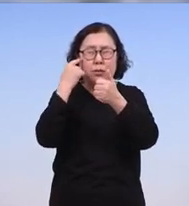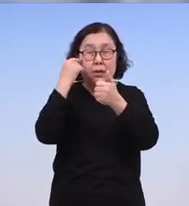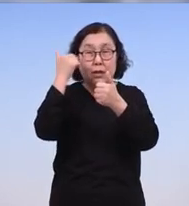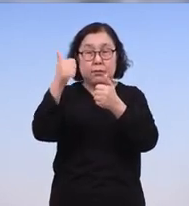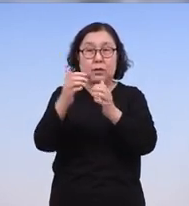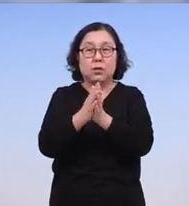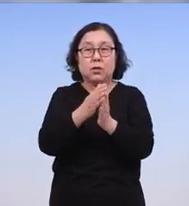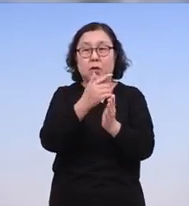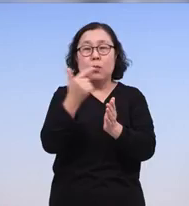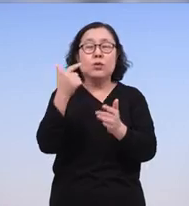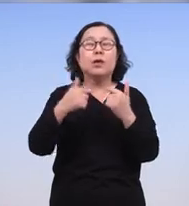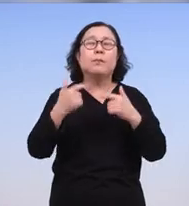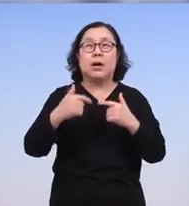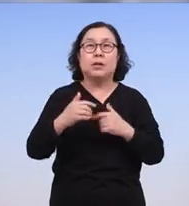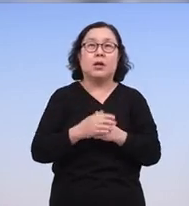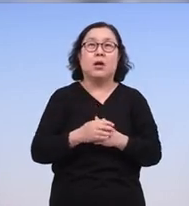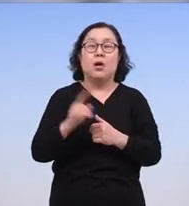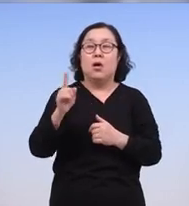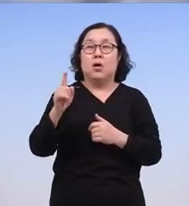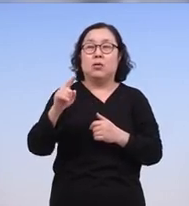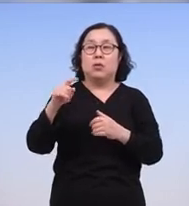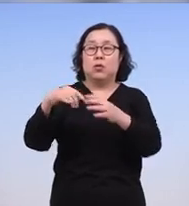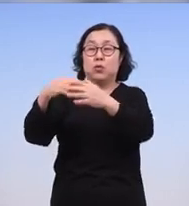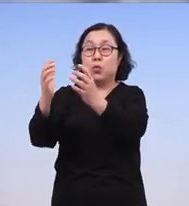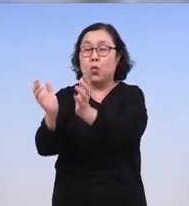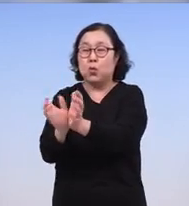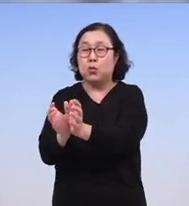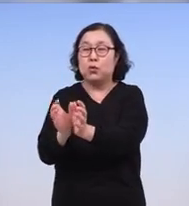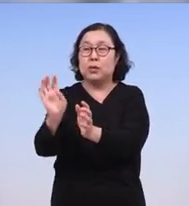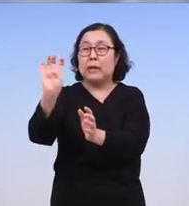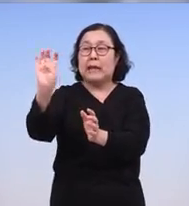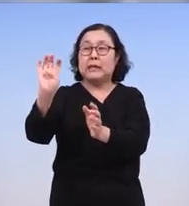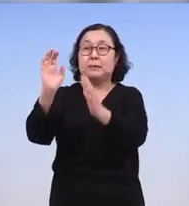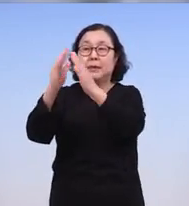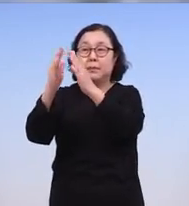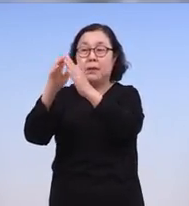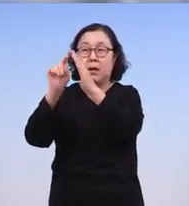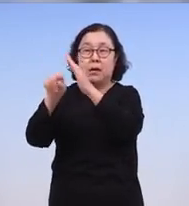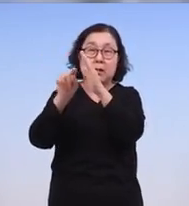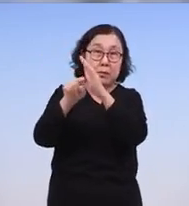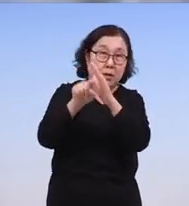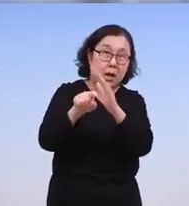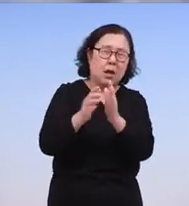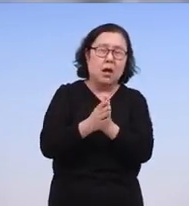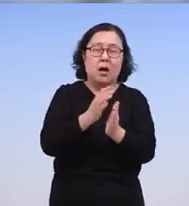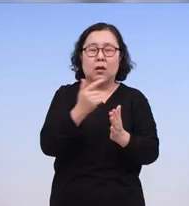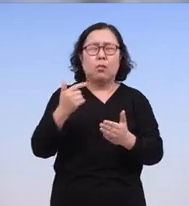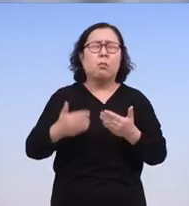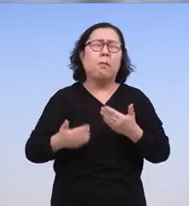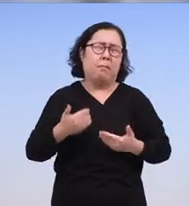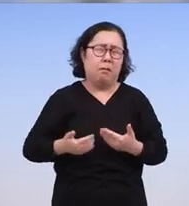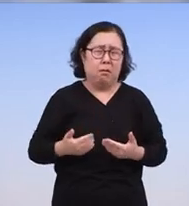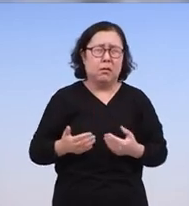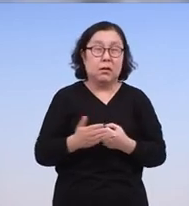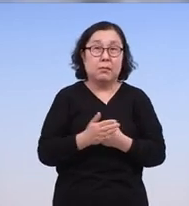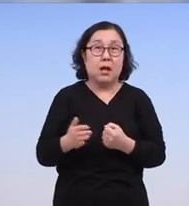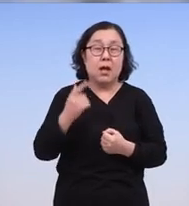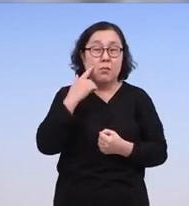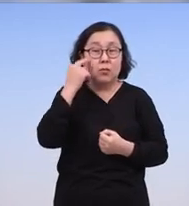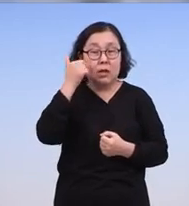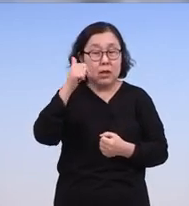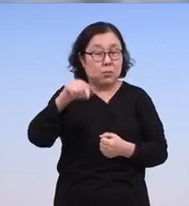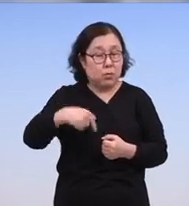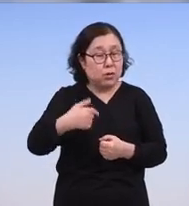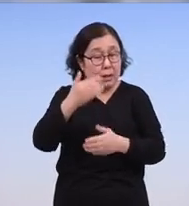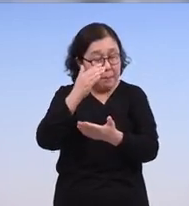도가니예요. 어떤 교구는요 한 40가정을 가야 돼, 이 선물 전달을. 그러니까 이게 연말에 너무 바쁜데